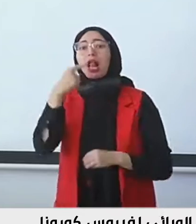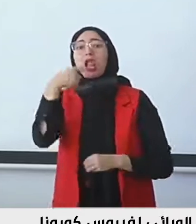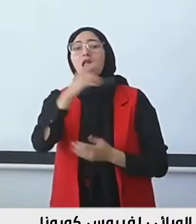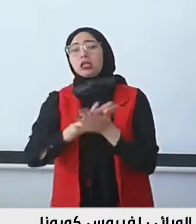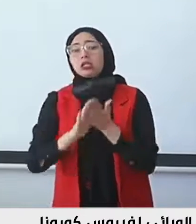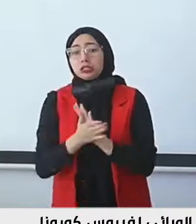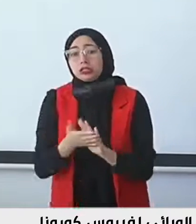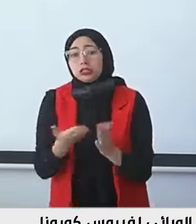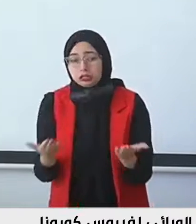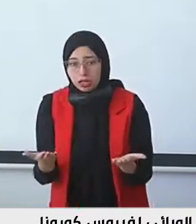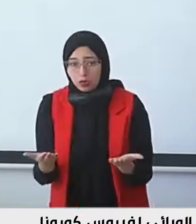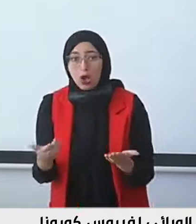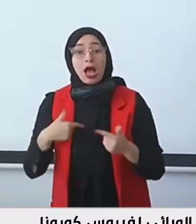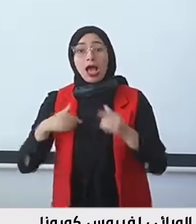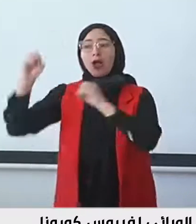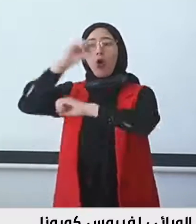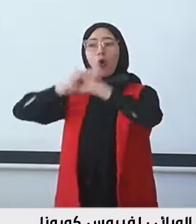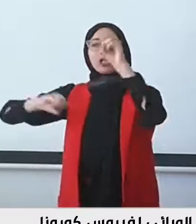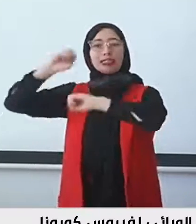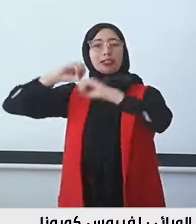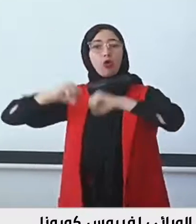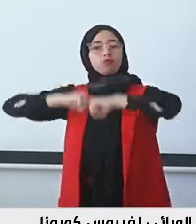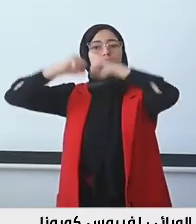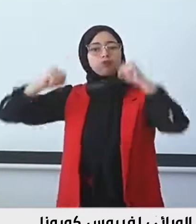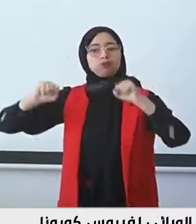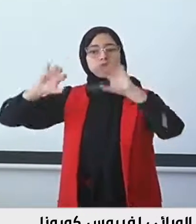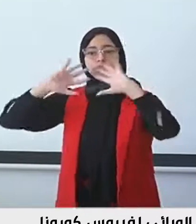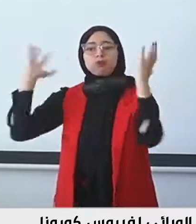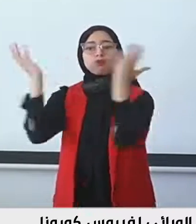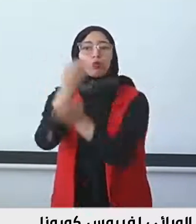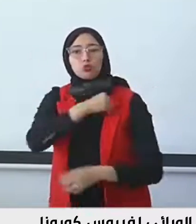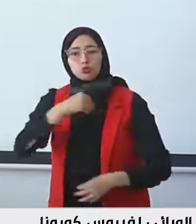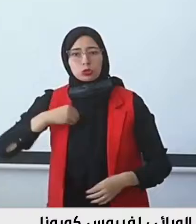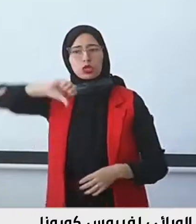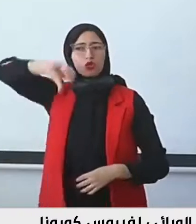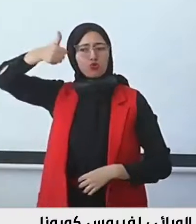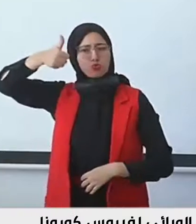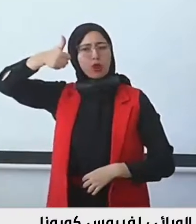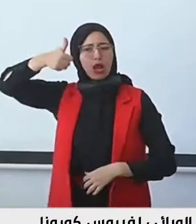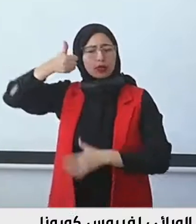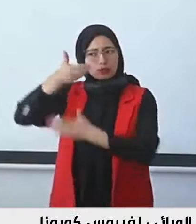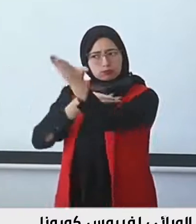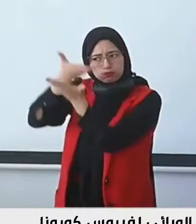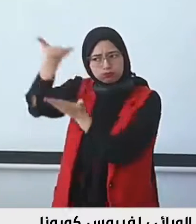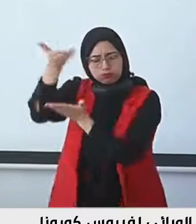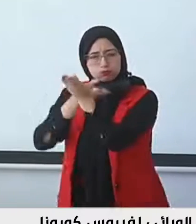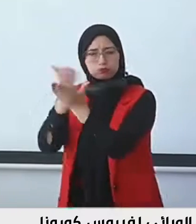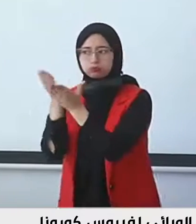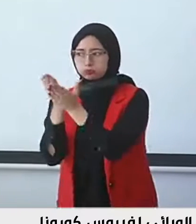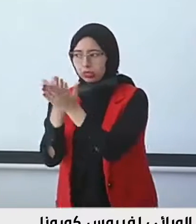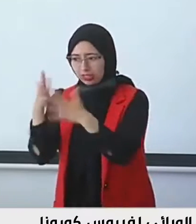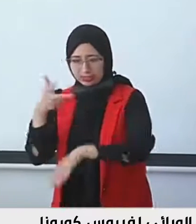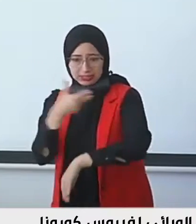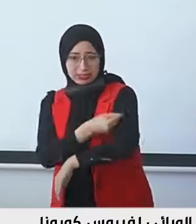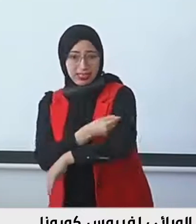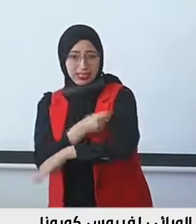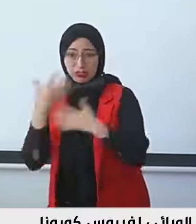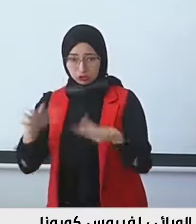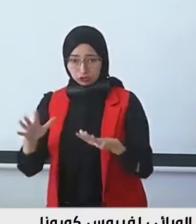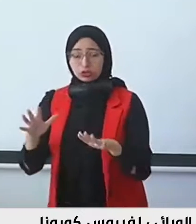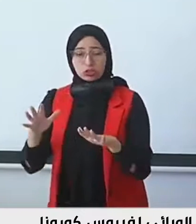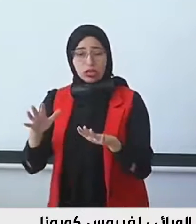احنا نسقنا مع المنظمة العالمية للصحة اللي تعرف طرف أهم طرف في توفير اللقاح في ضمان توفير اللقاح